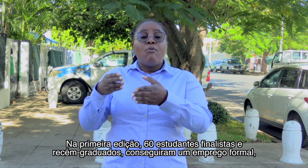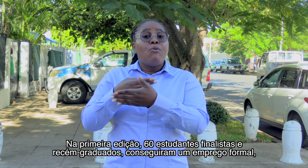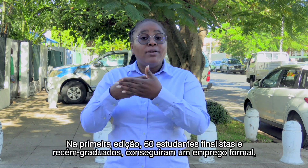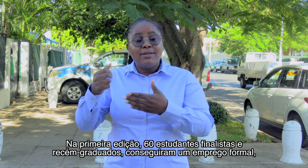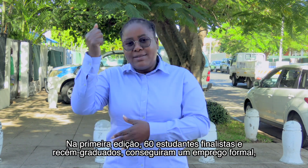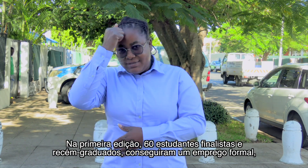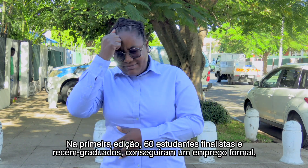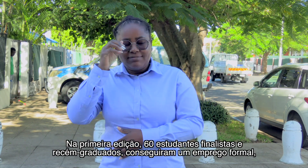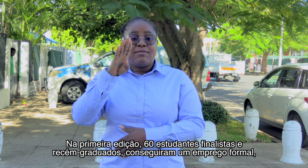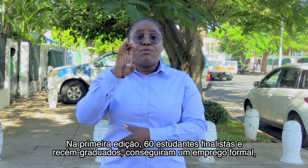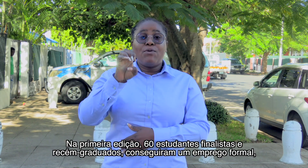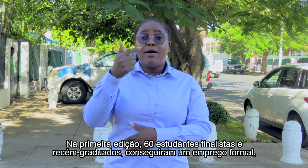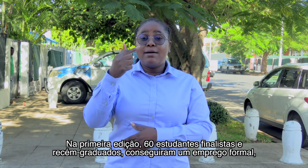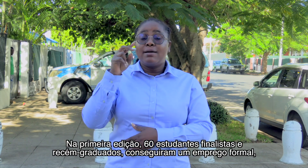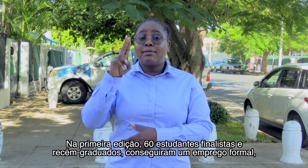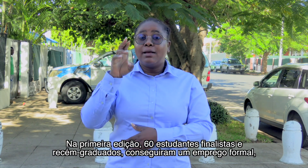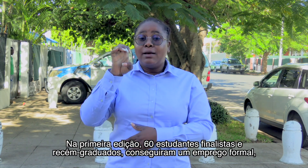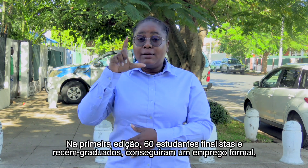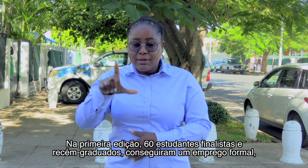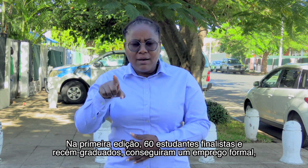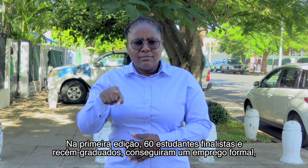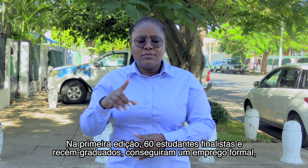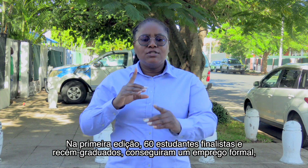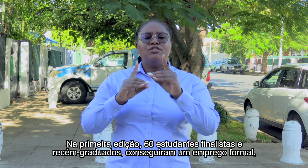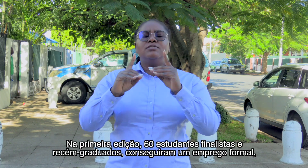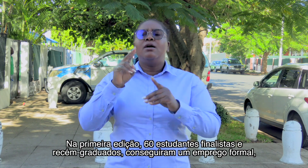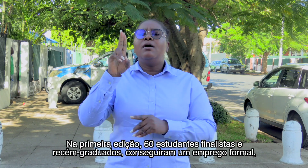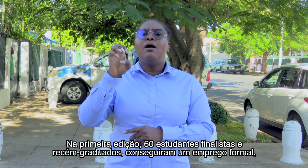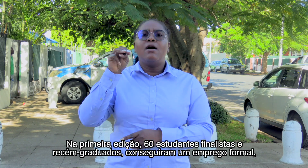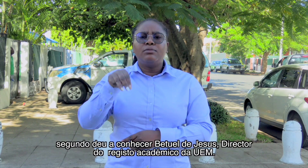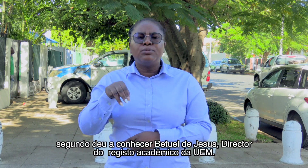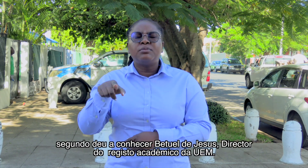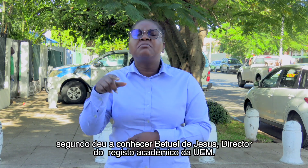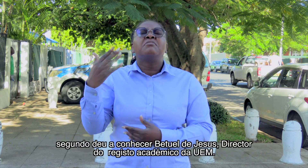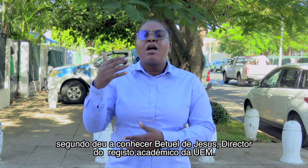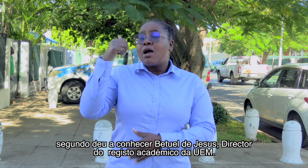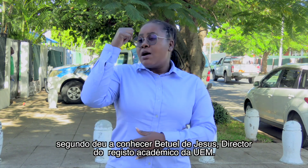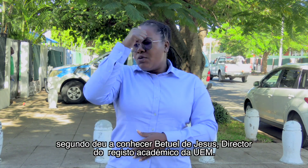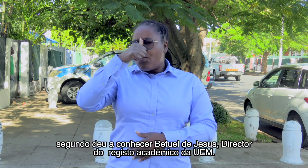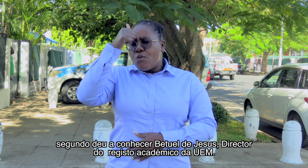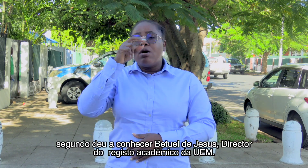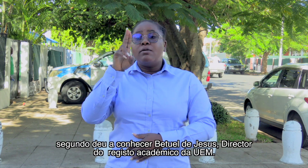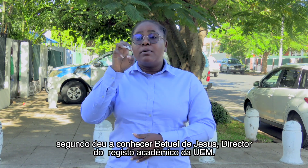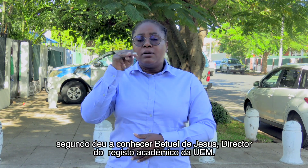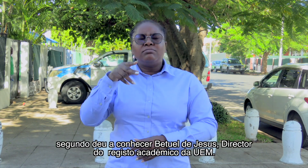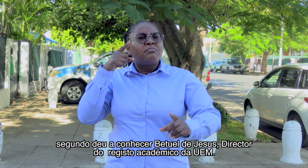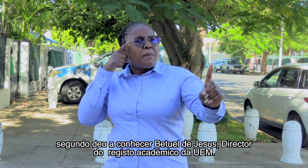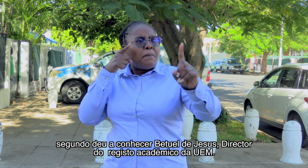60 estudantes finalistas e recém-graduados conseguiram um emprego formal, segundo deu a conhecer Betuel de Jesus, diretor do